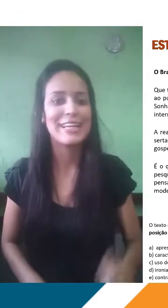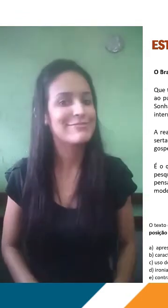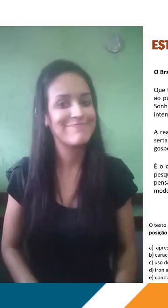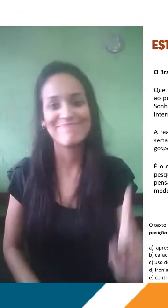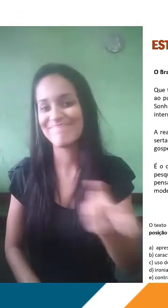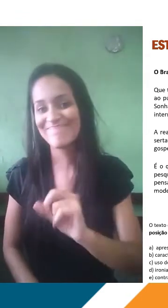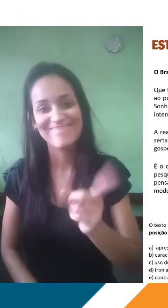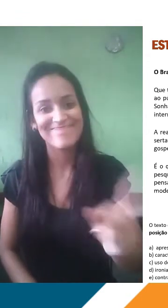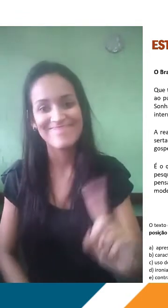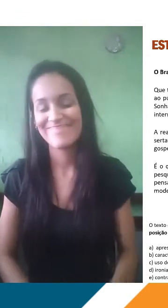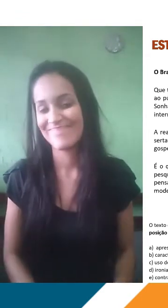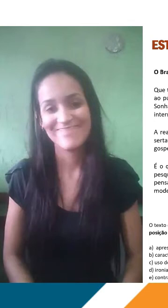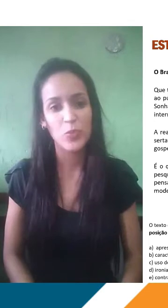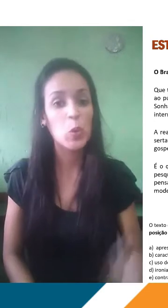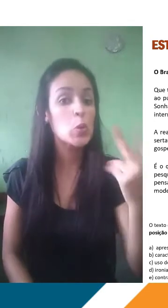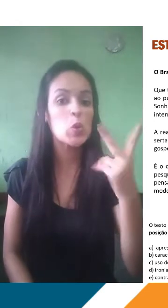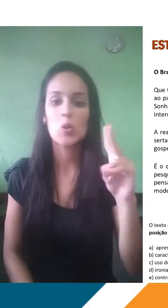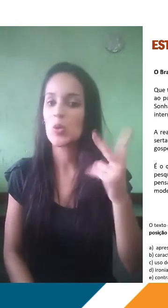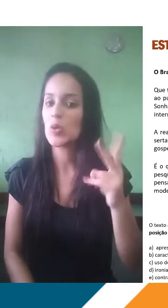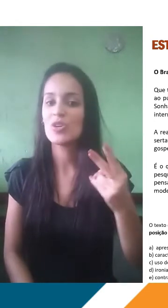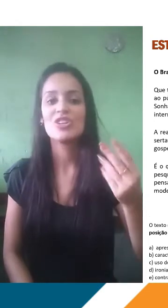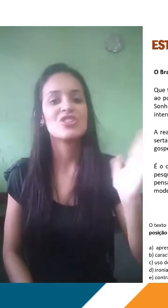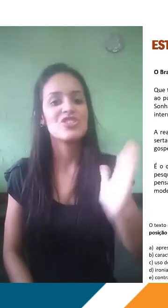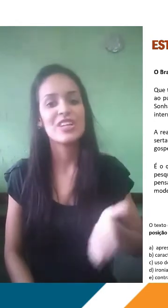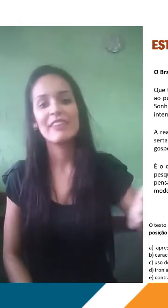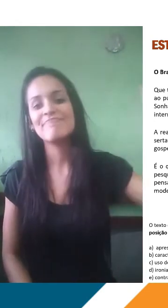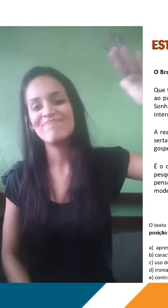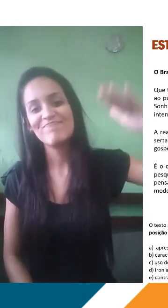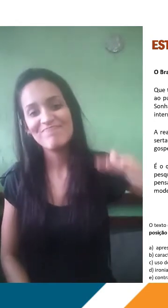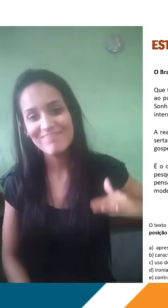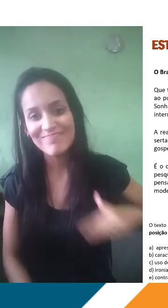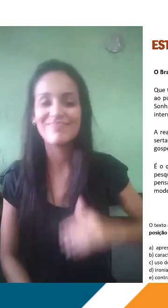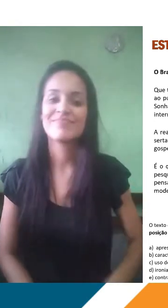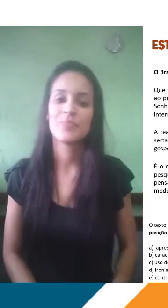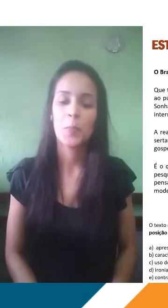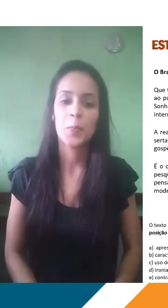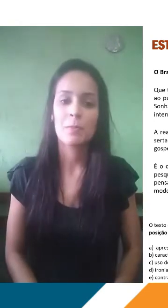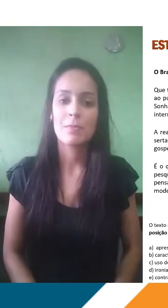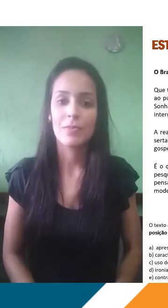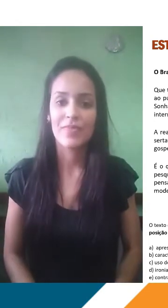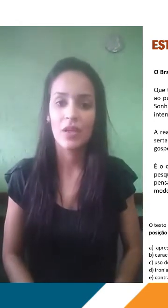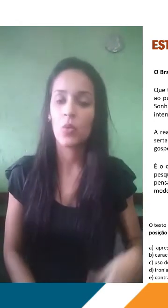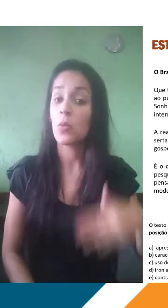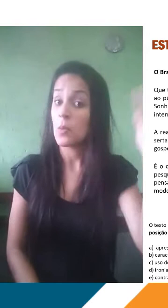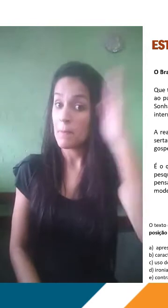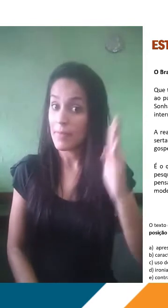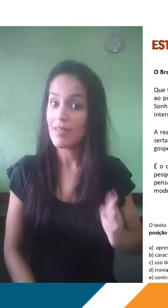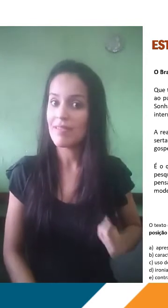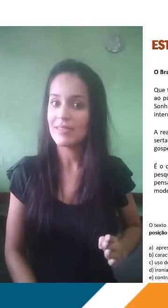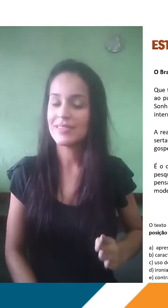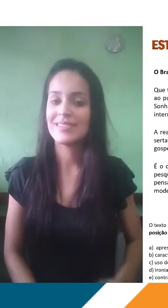notícia Os dois gêneros foram superados em popularidade O Brasil moderno não tem mais o perfil sonoro dos anos 70